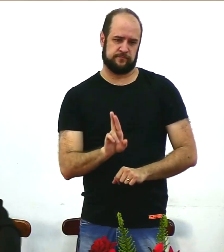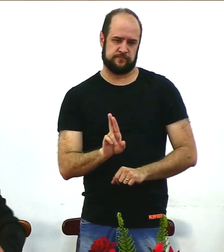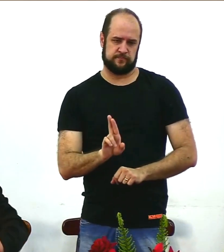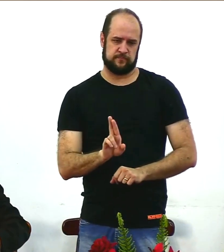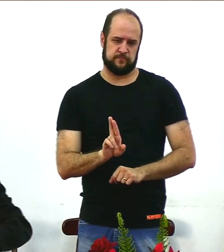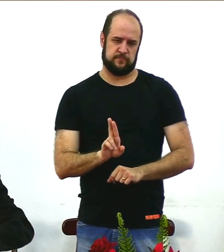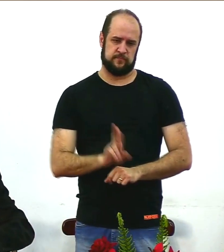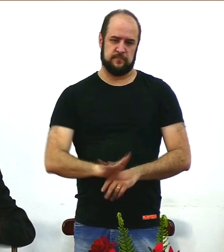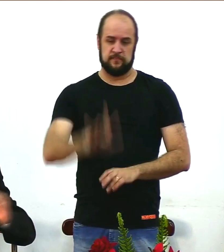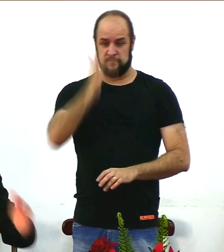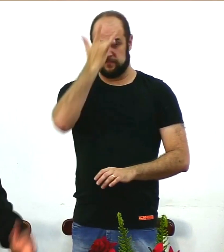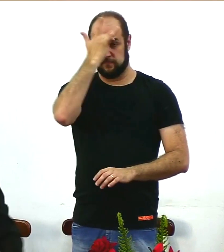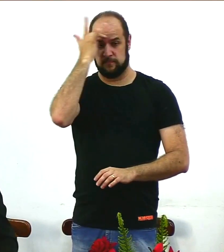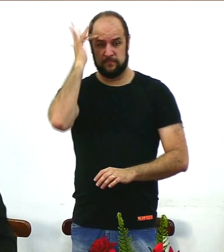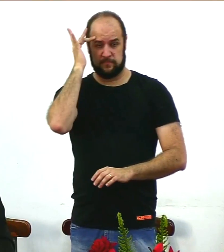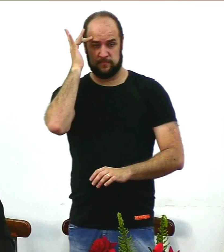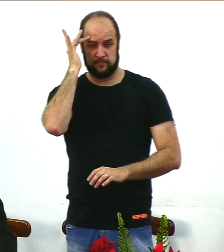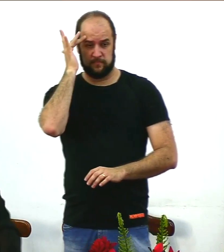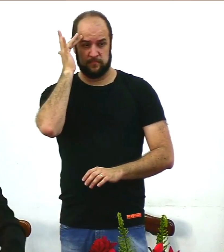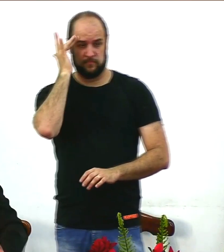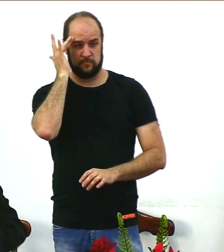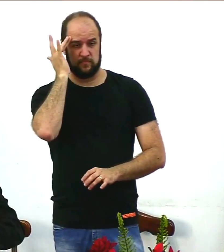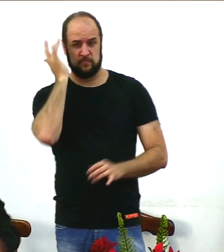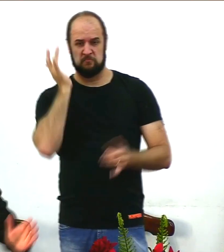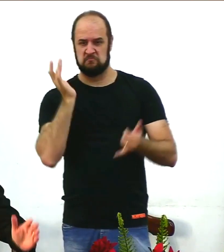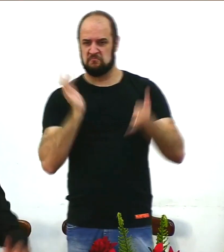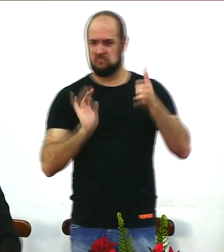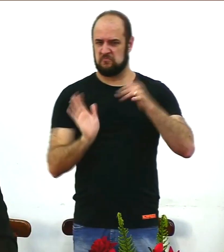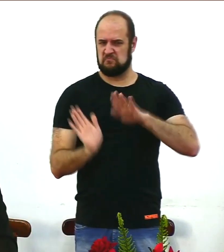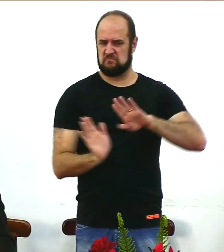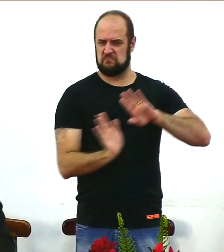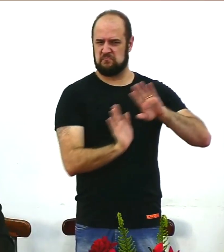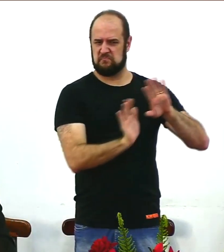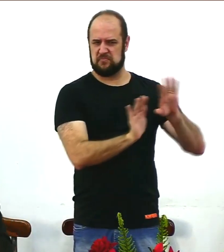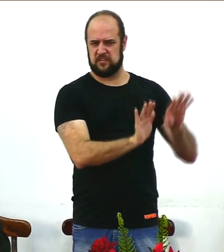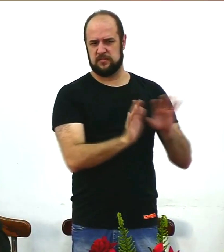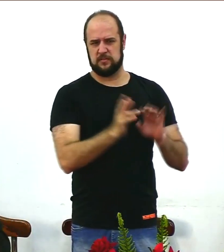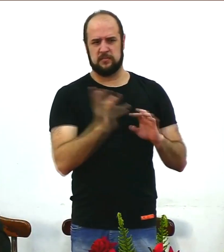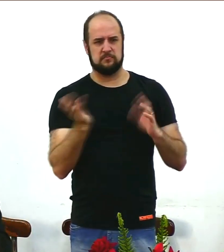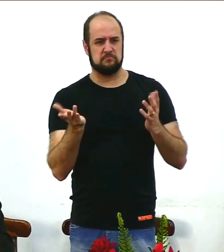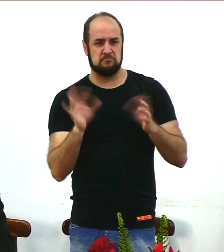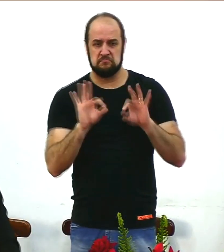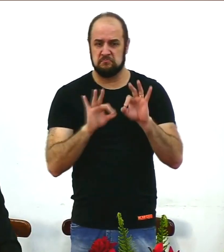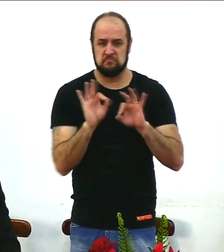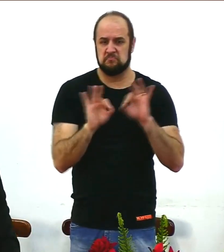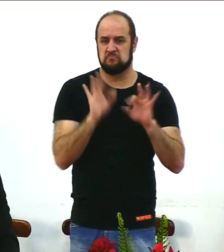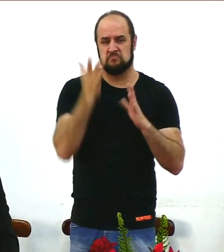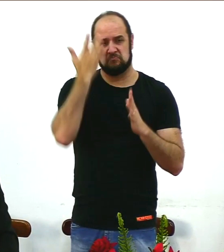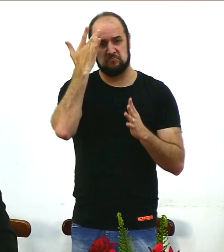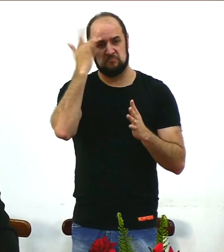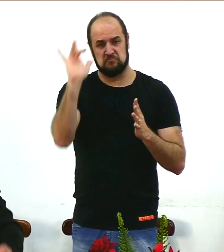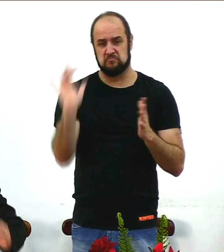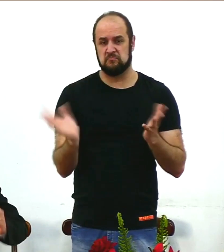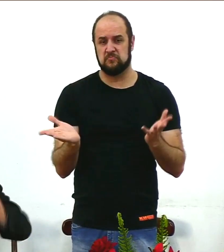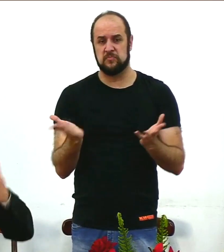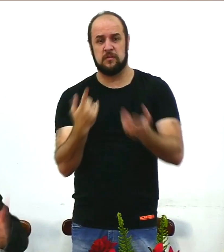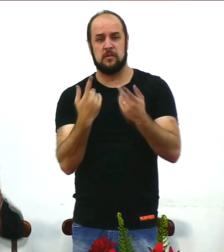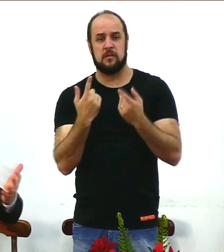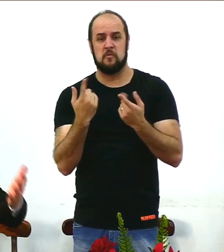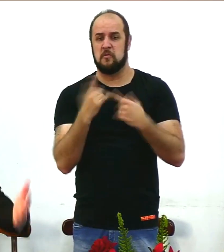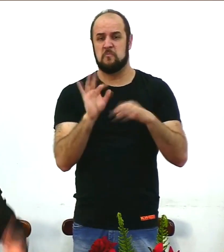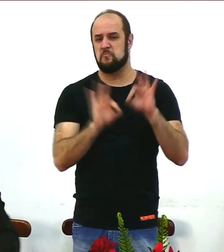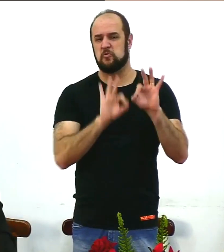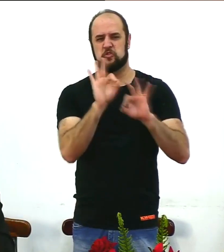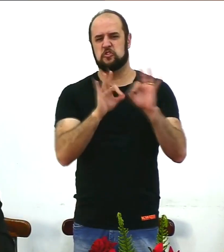ao Senhor? O amor ao Senhor conduziu o salmista a uma lembrança nostálgica. Eu já vivi assim, eu